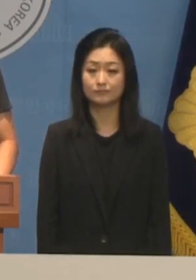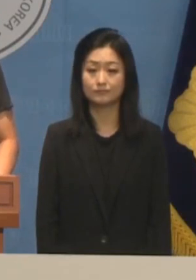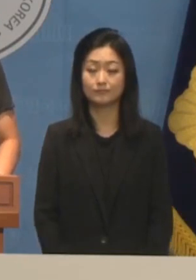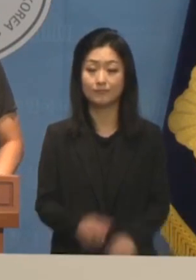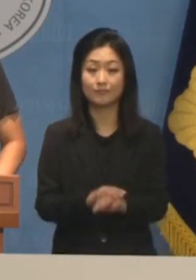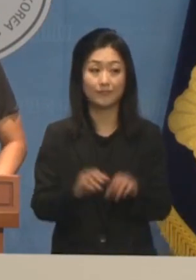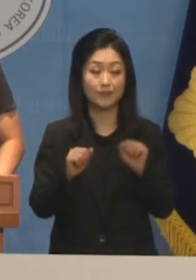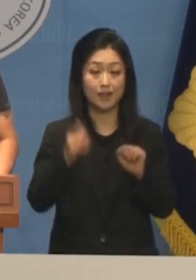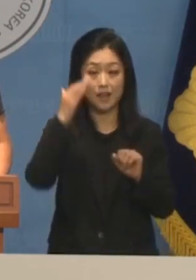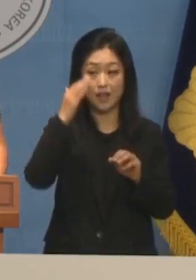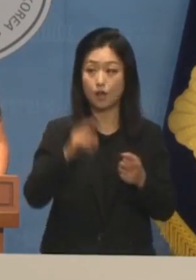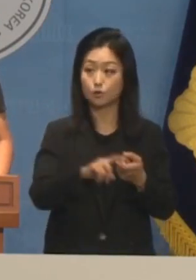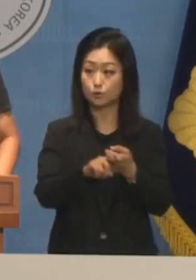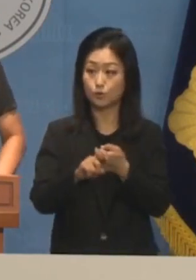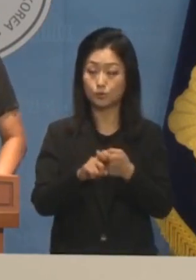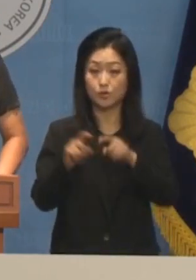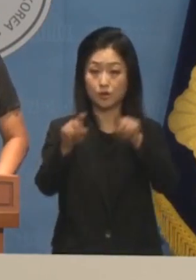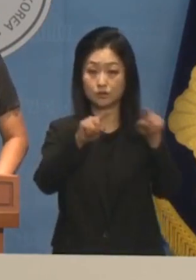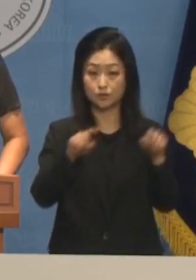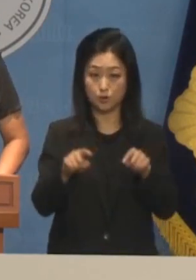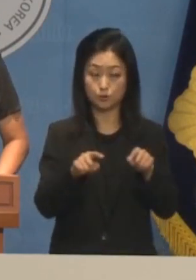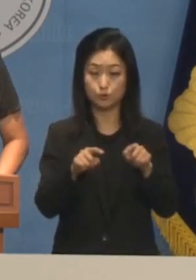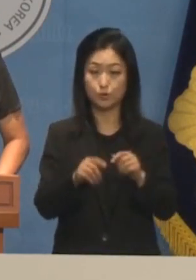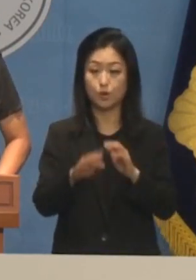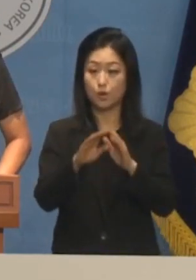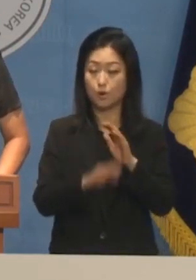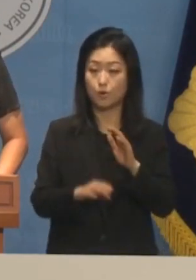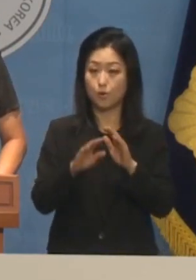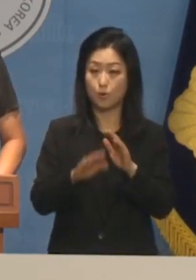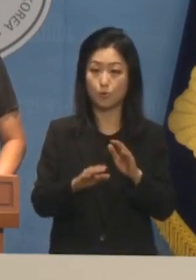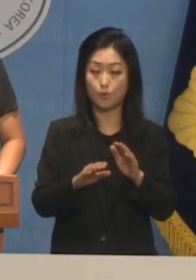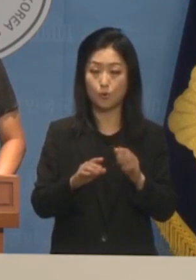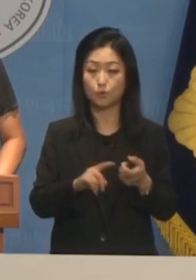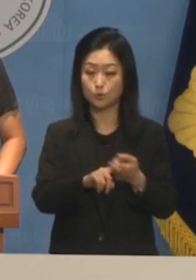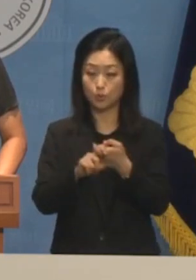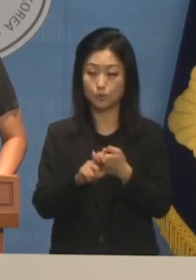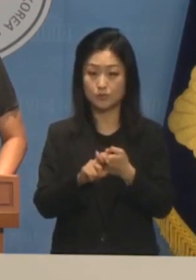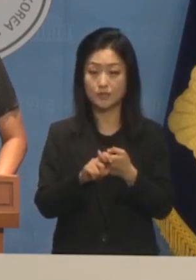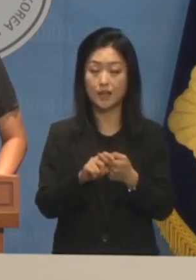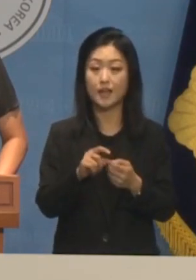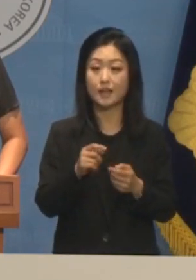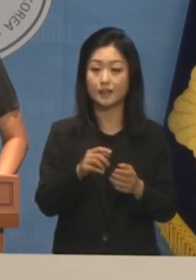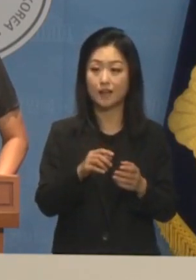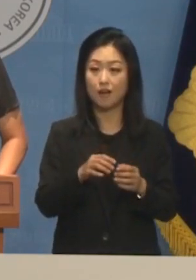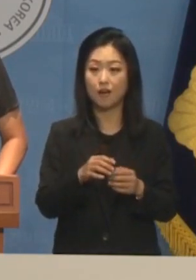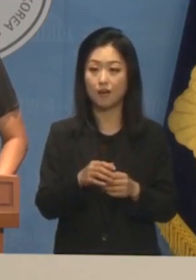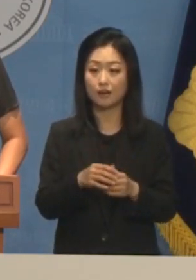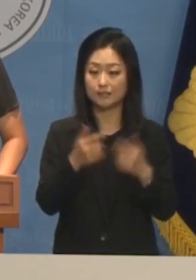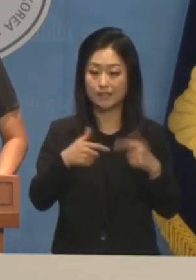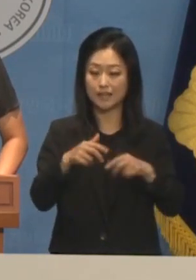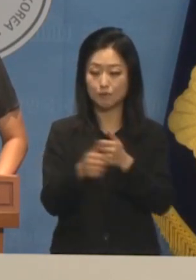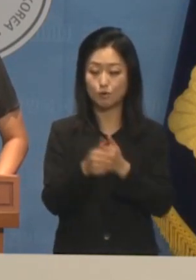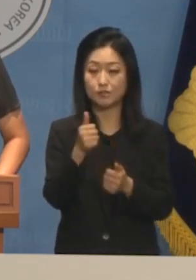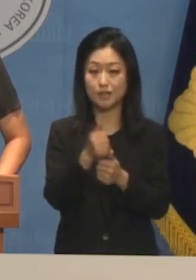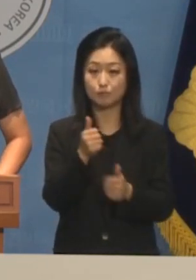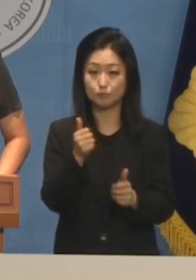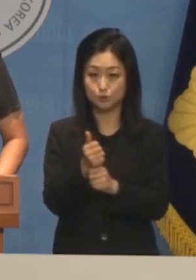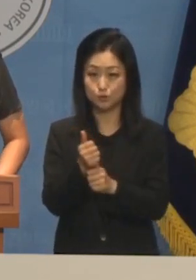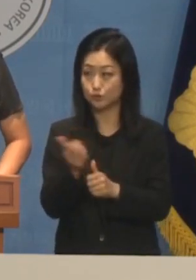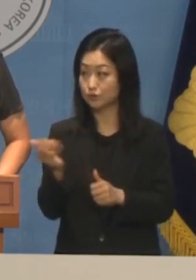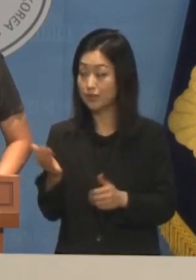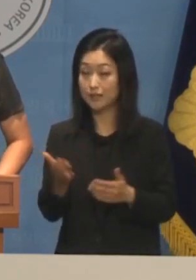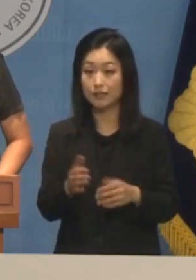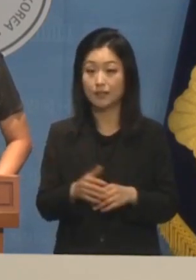안녕하십니까. 한국노총 전국공공노동자연맹 상임부위원장 이상훈입니다. 저는 오늘 공공연맹 소속의 공무직이